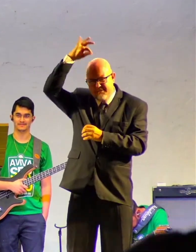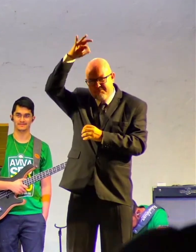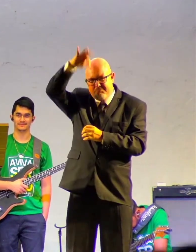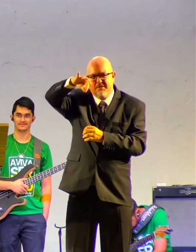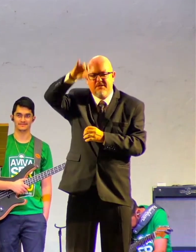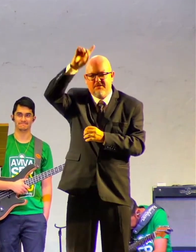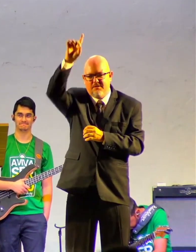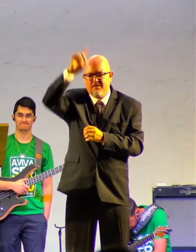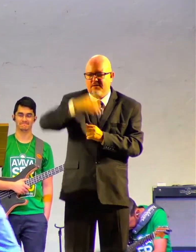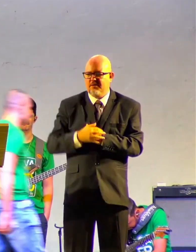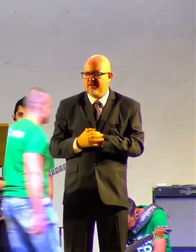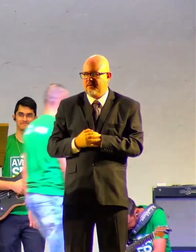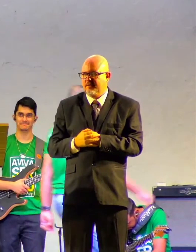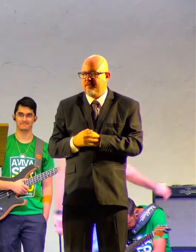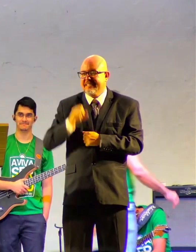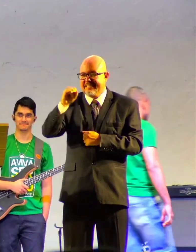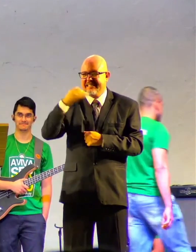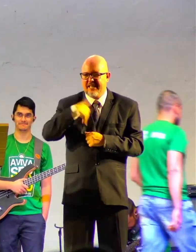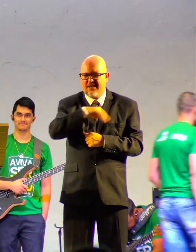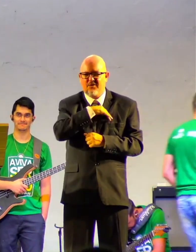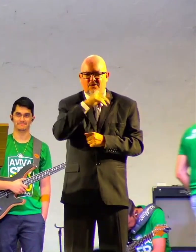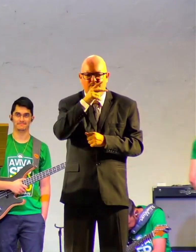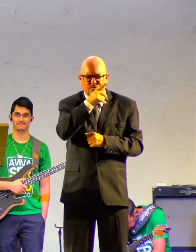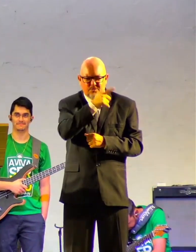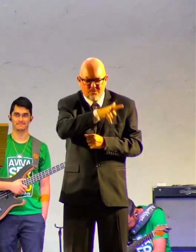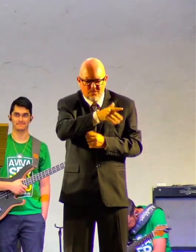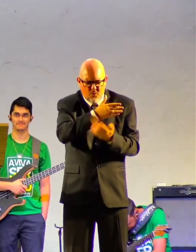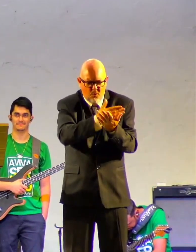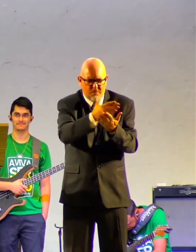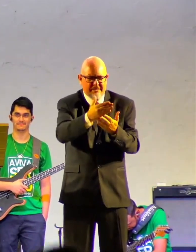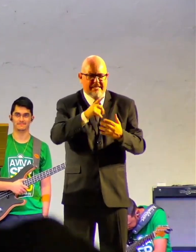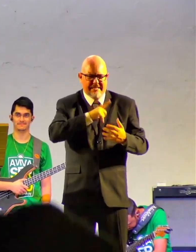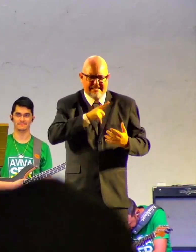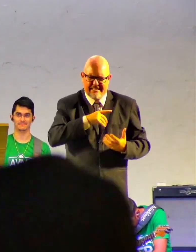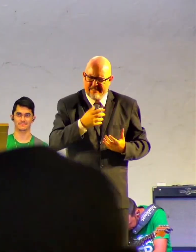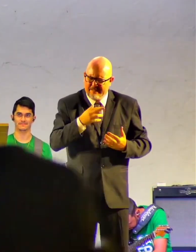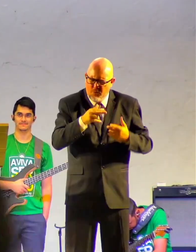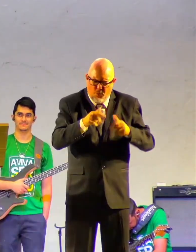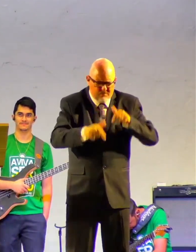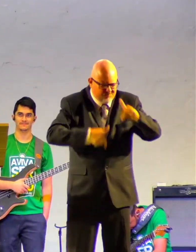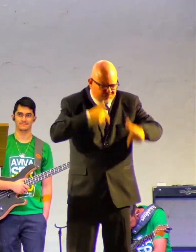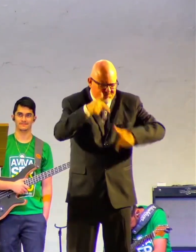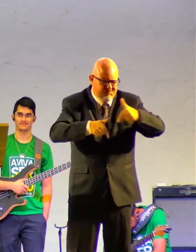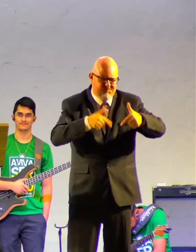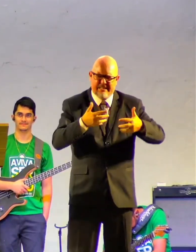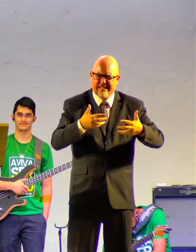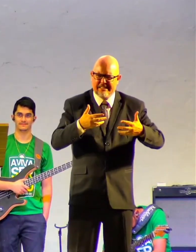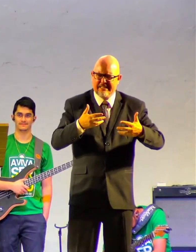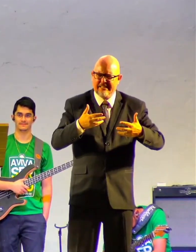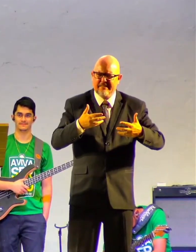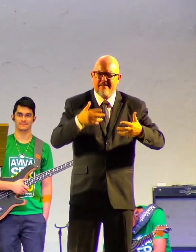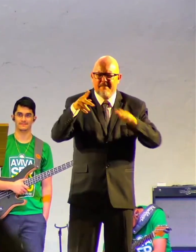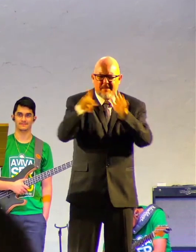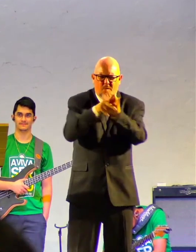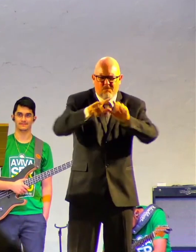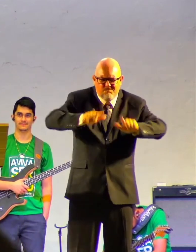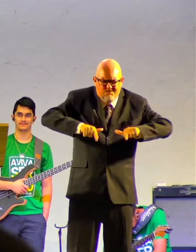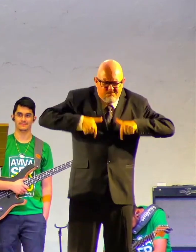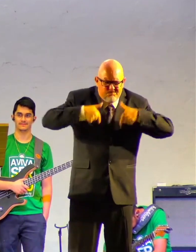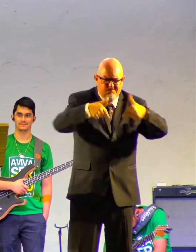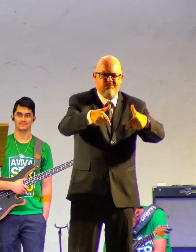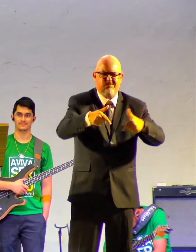Deus. Se nós começarmos a arder, meus irmãos, como graveto